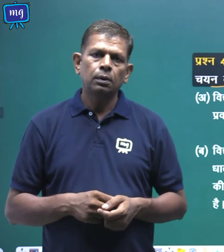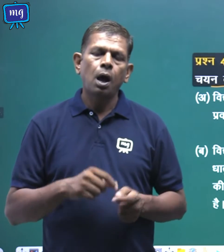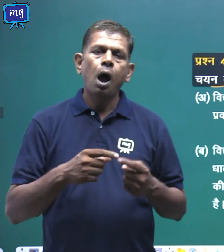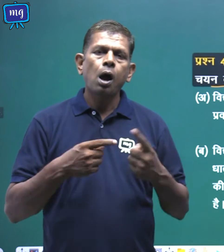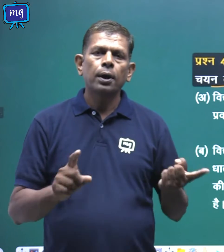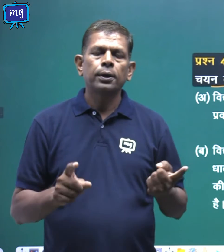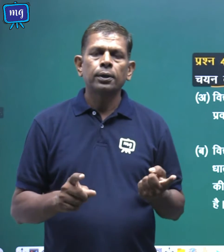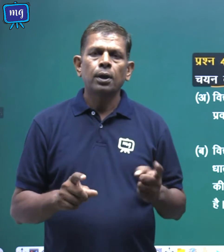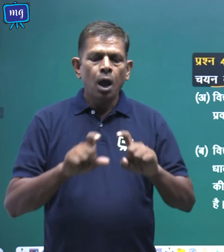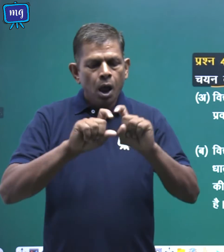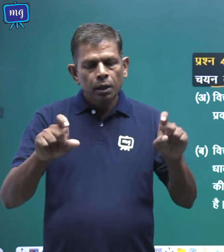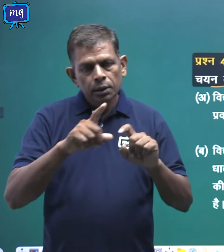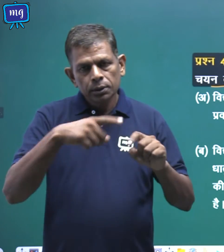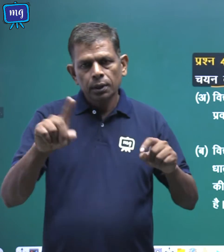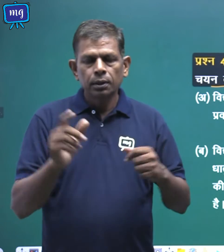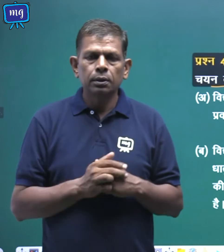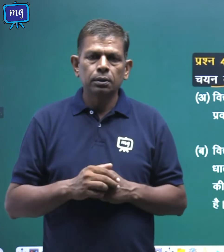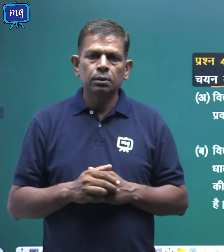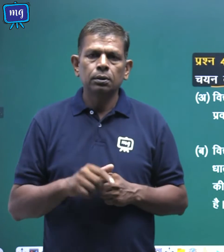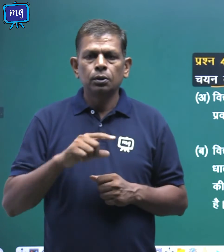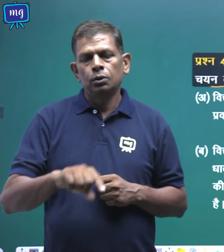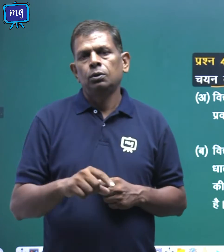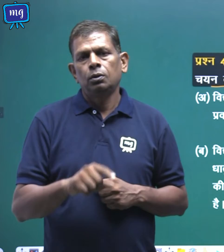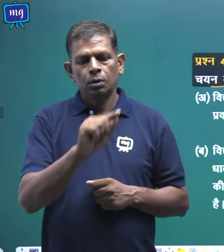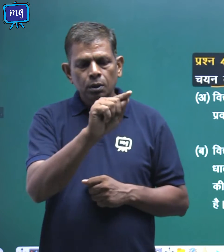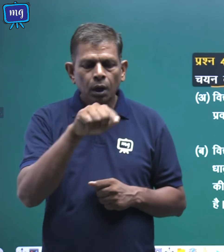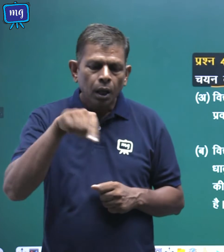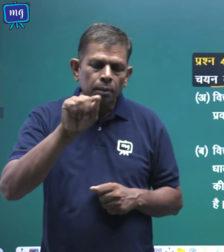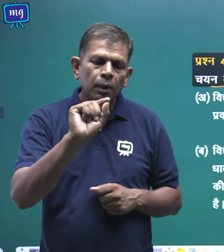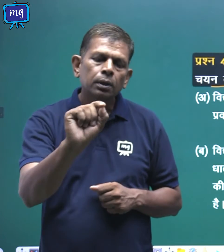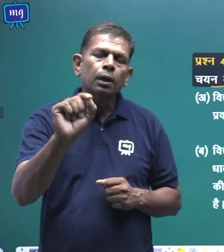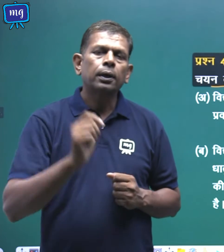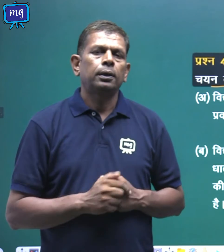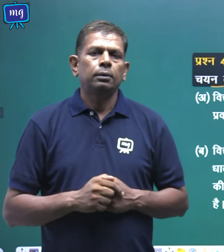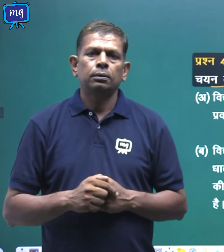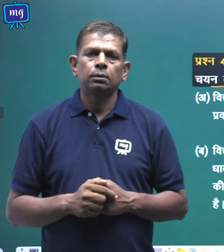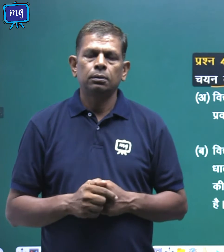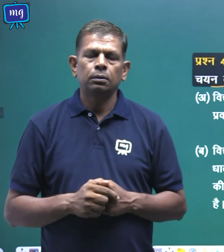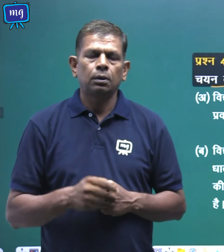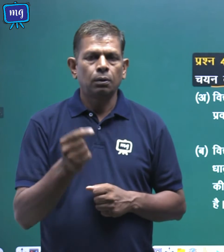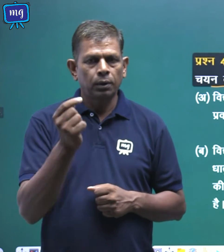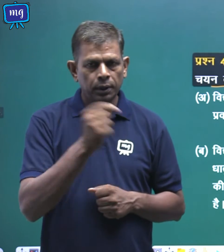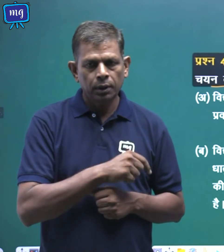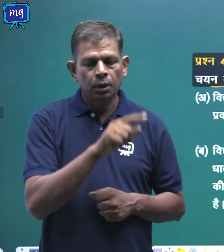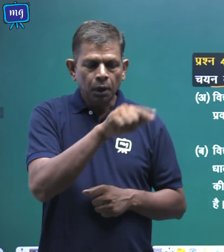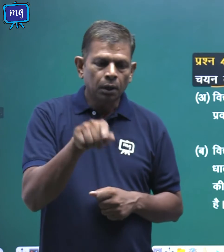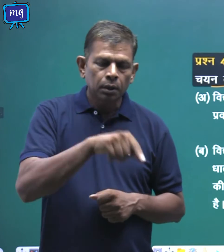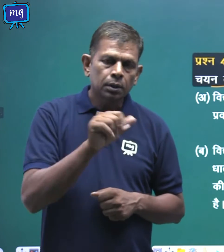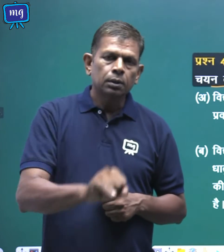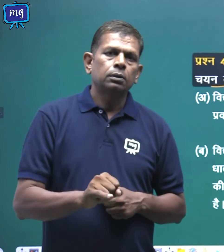अगर ये कथन सही है तो सत्य पर निशान लगाएंगे और अगर गलत